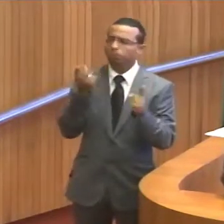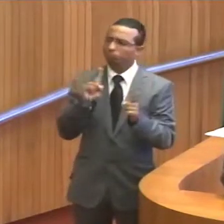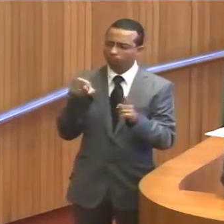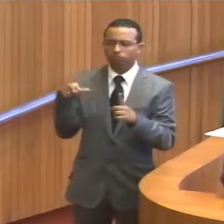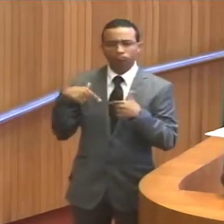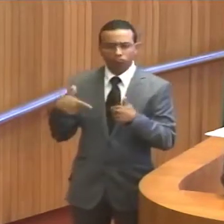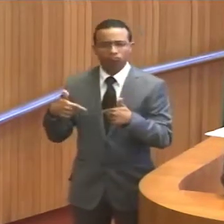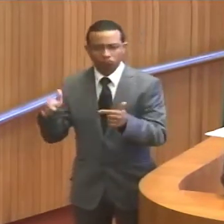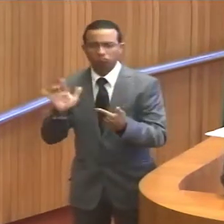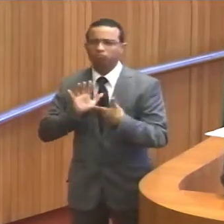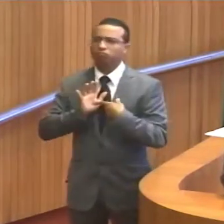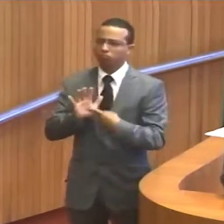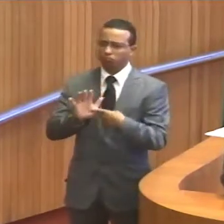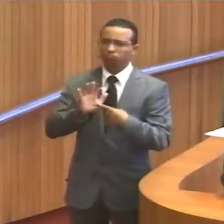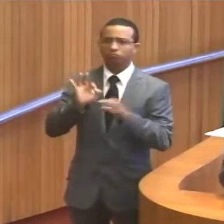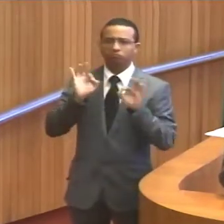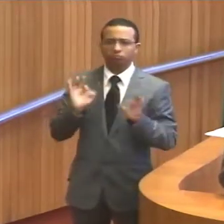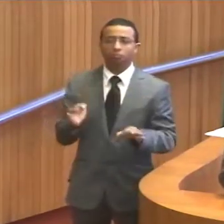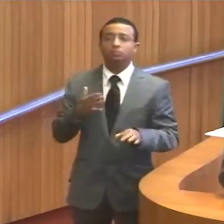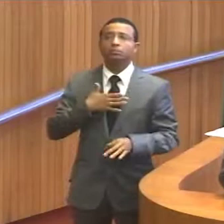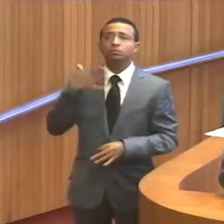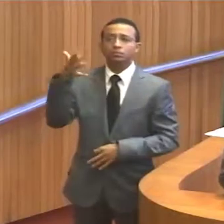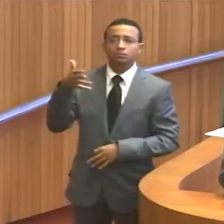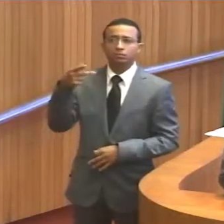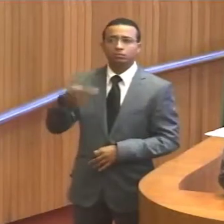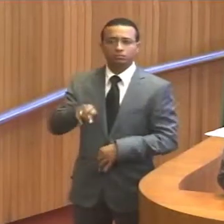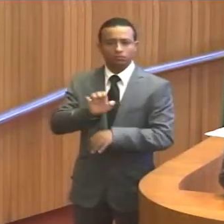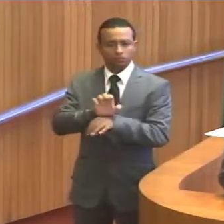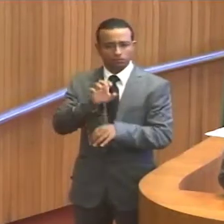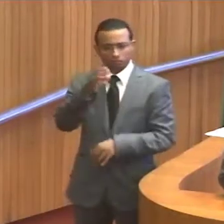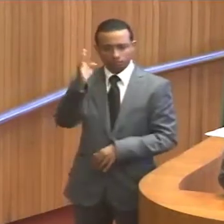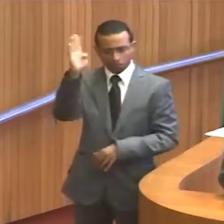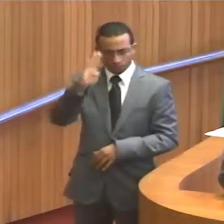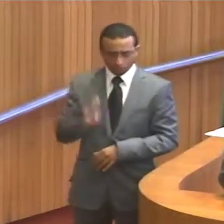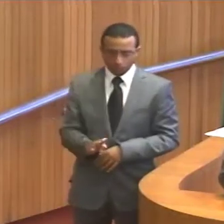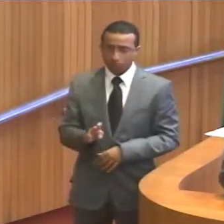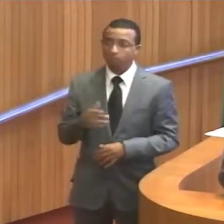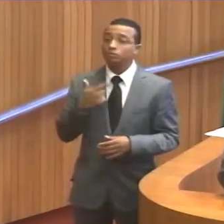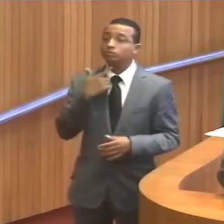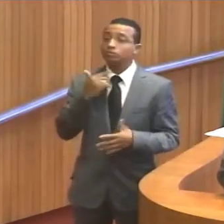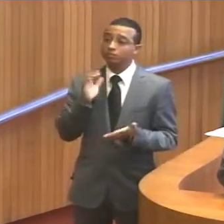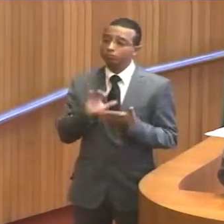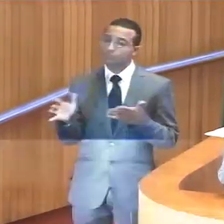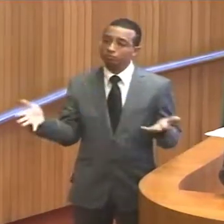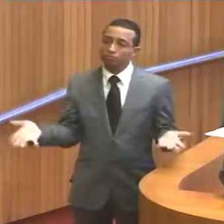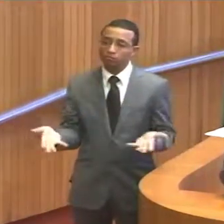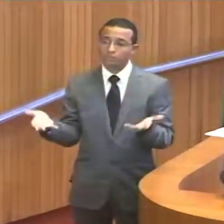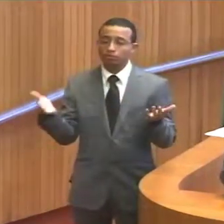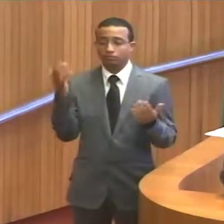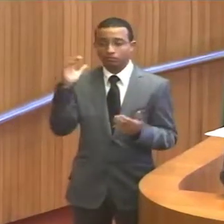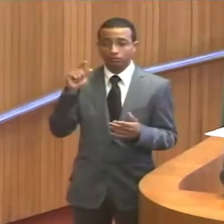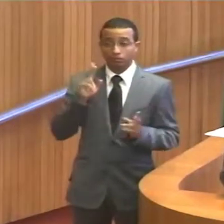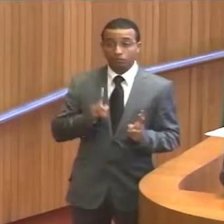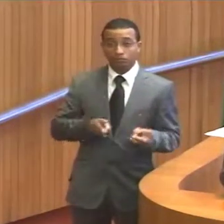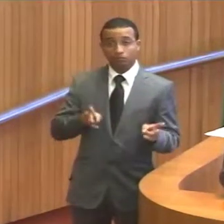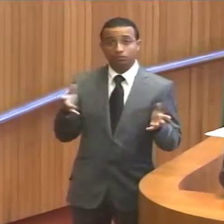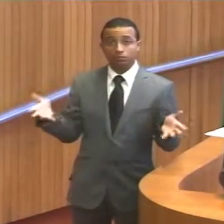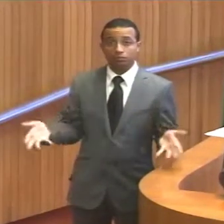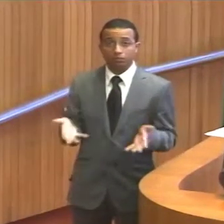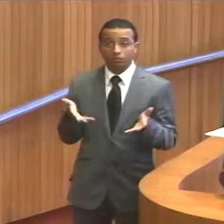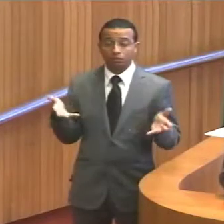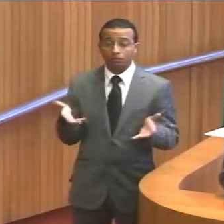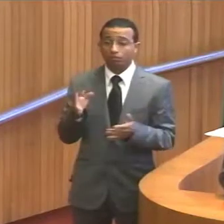meu discurso ontem, que o Estado brasileiro, quando quis investir em ciência, quando sempre quis investir em tecnologia